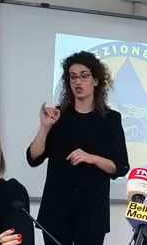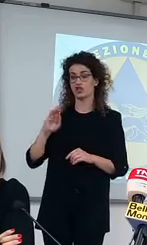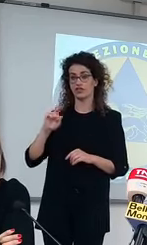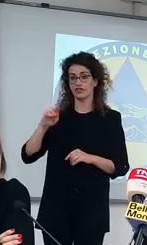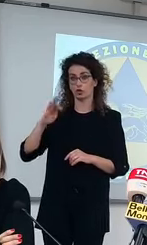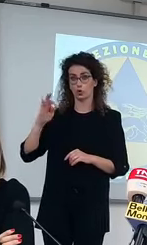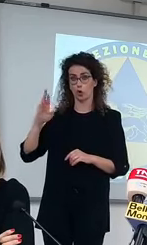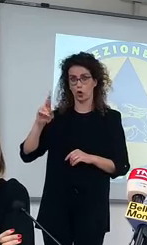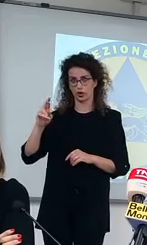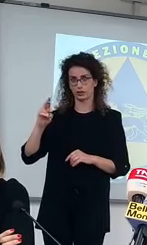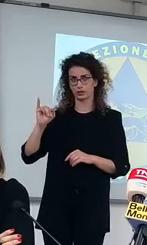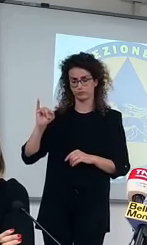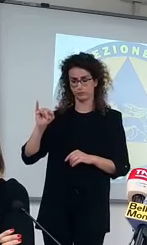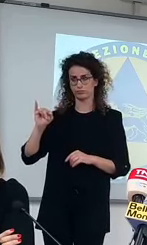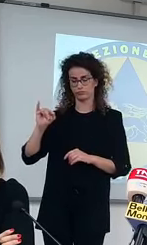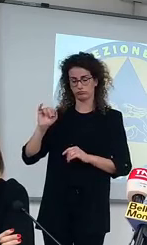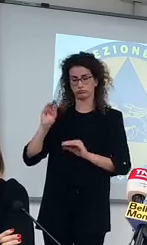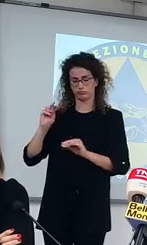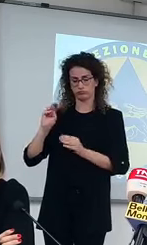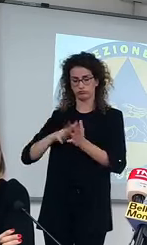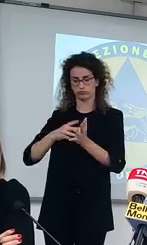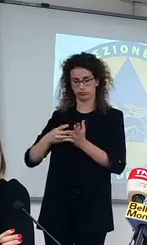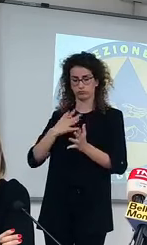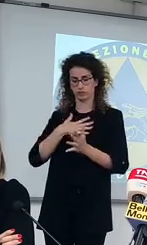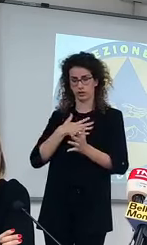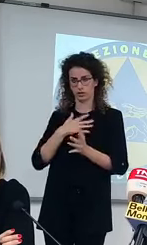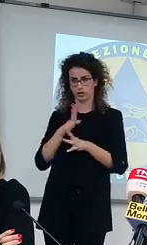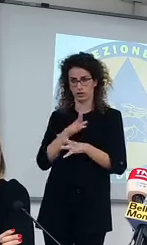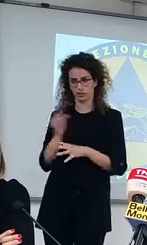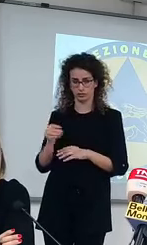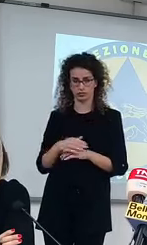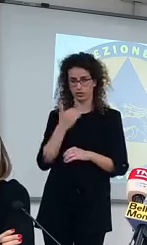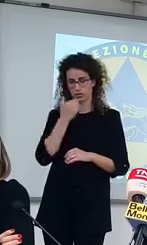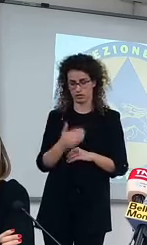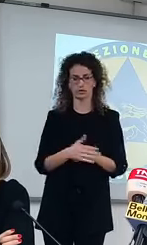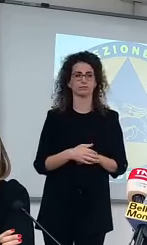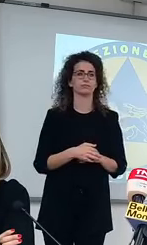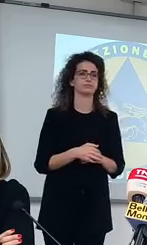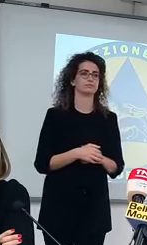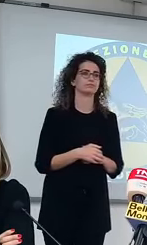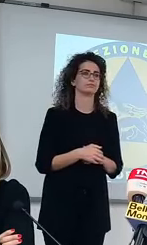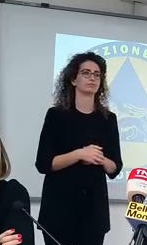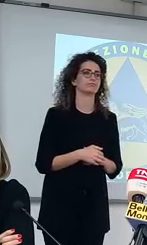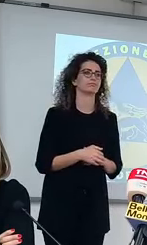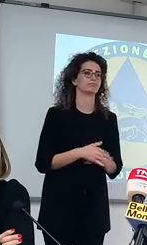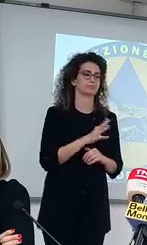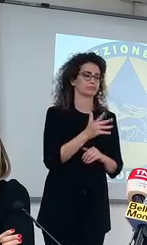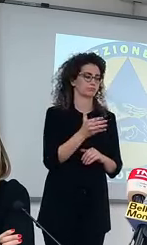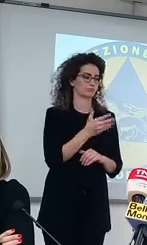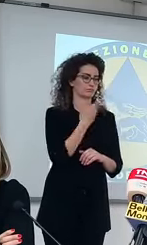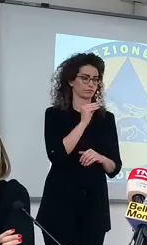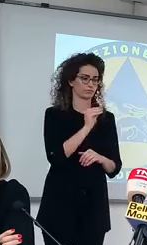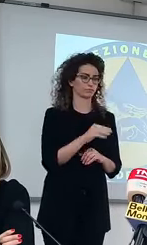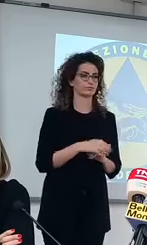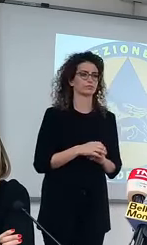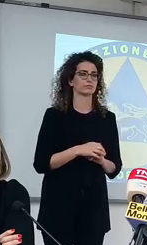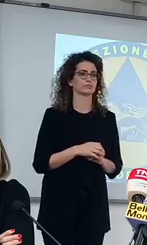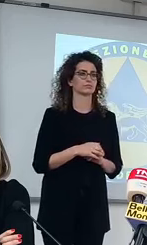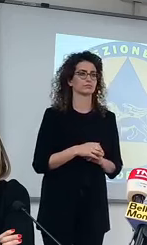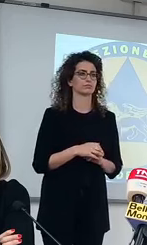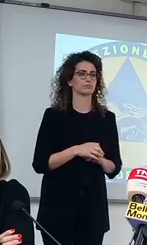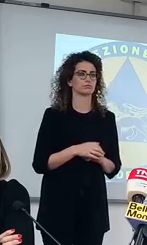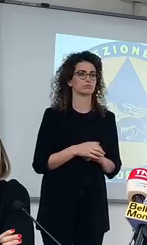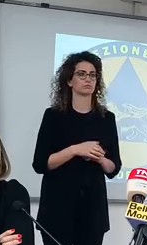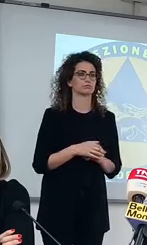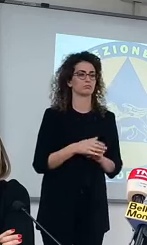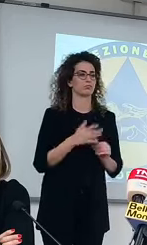Fattori, completa per tutte le fasce d'età. Grazie. E l'altra cosa che le volevo chiedere, voi andate